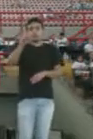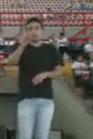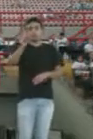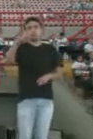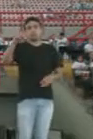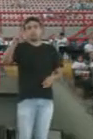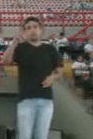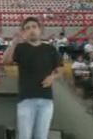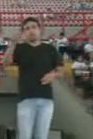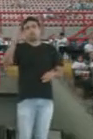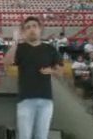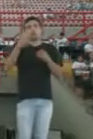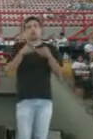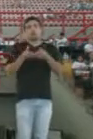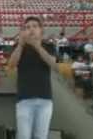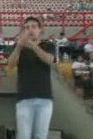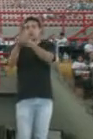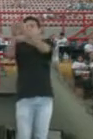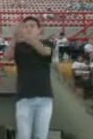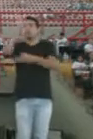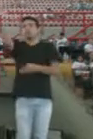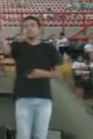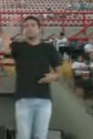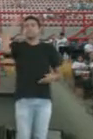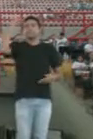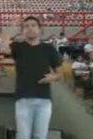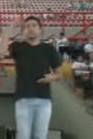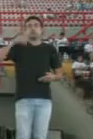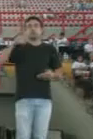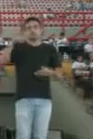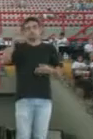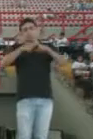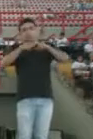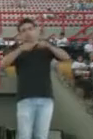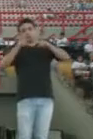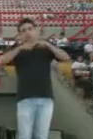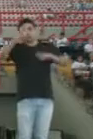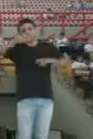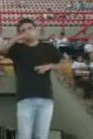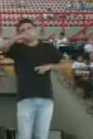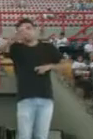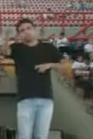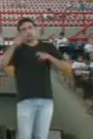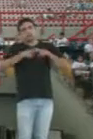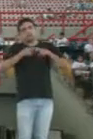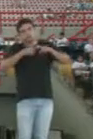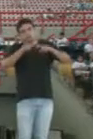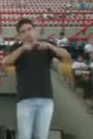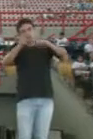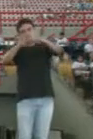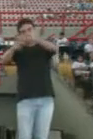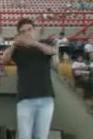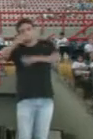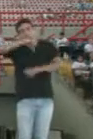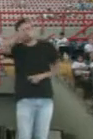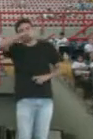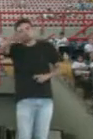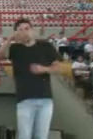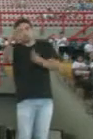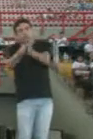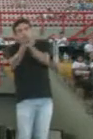Pirapora, que ia pegar o navio para ir para São Paulo, tinha uma junta médica lá. E a junta médica analisava aqueles